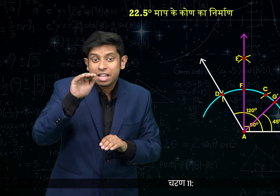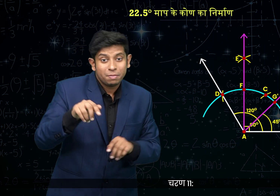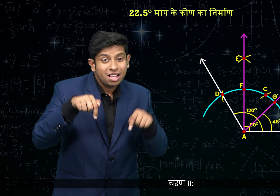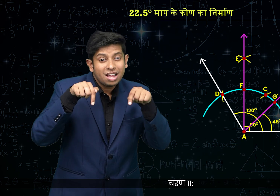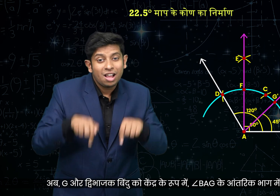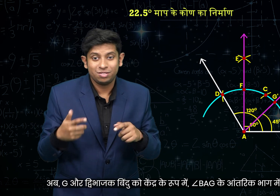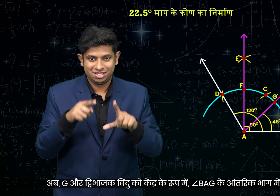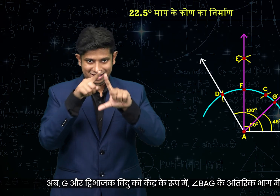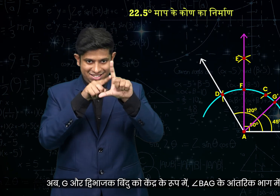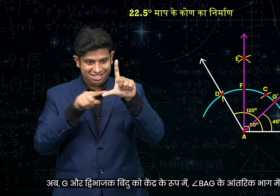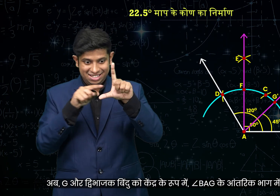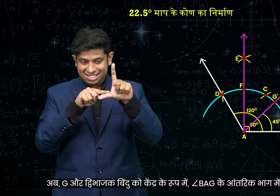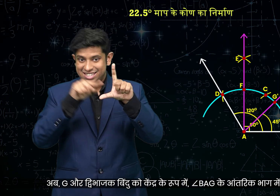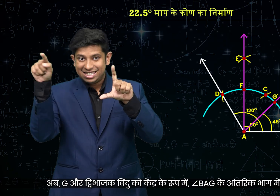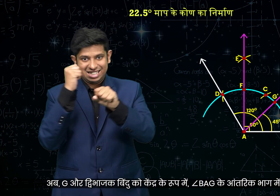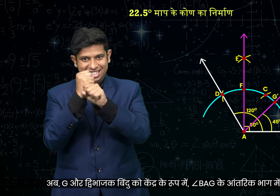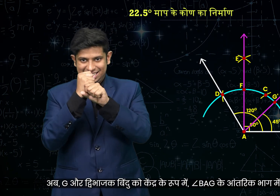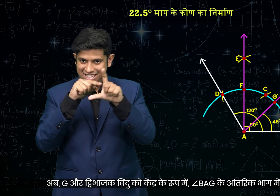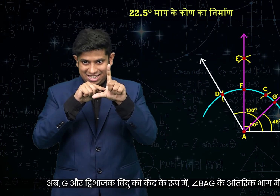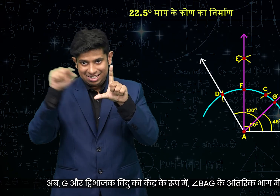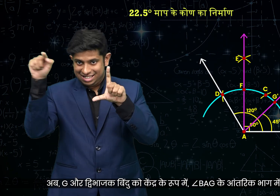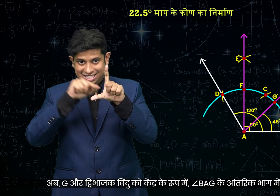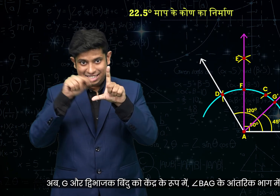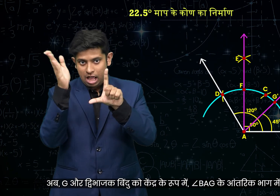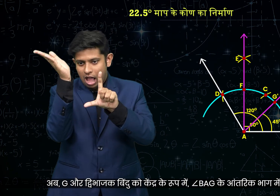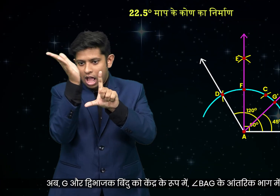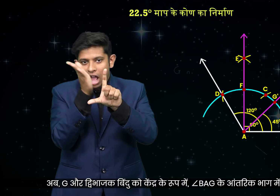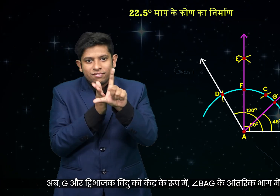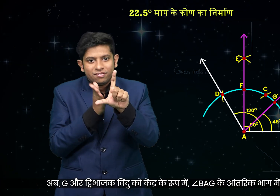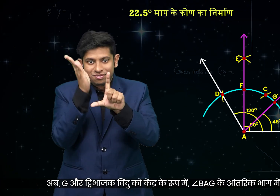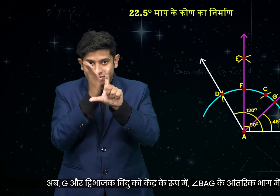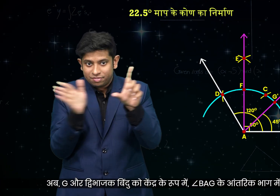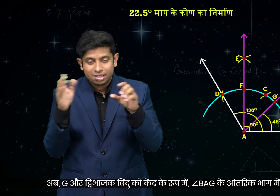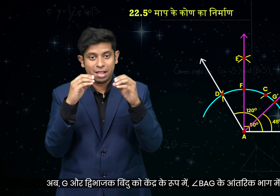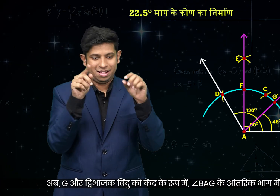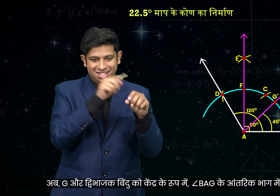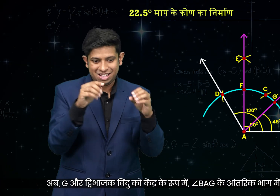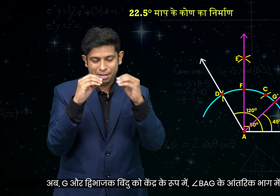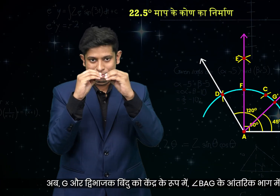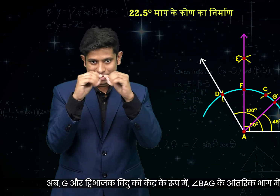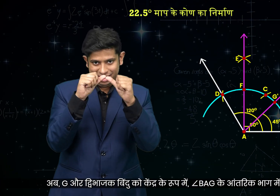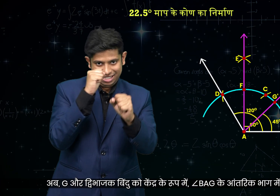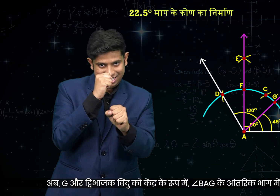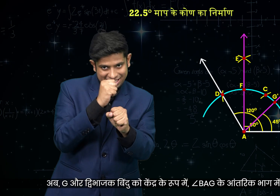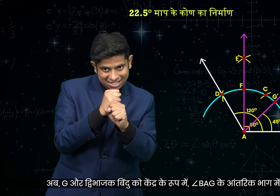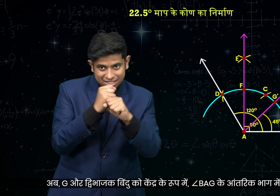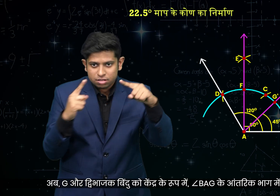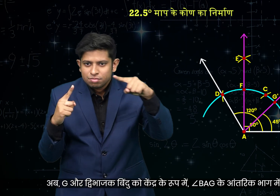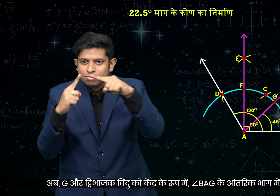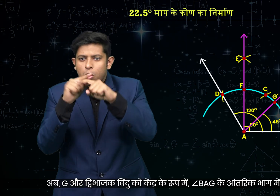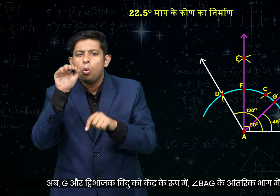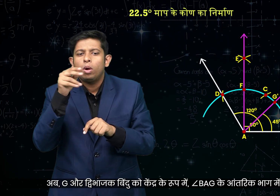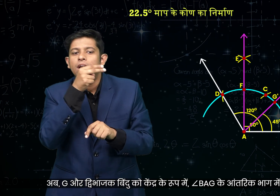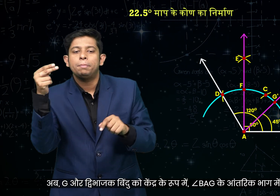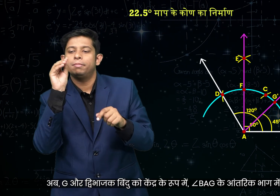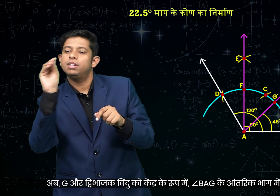चरण 11, अब G और द्विभाजक बिंदु को केंद्र के रूप में एंगल